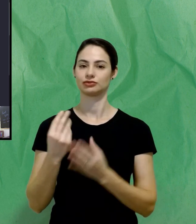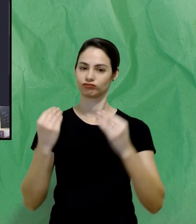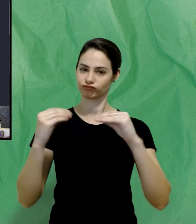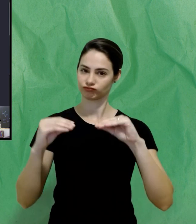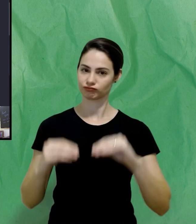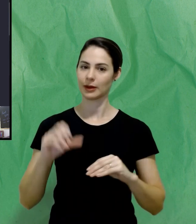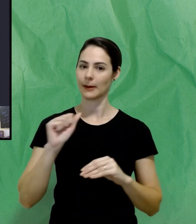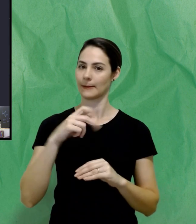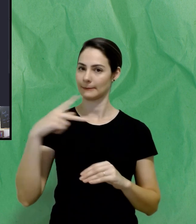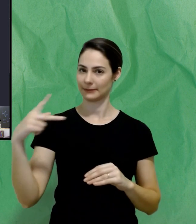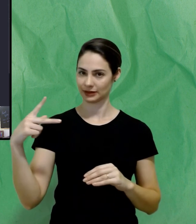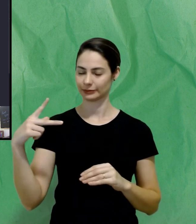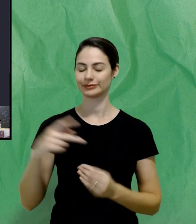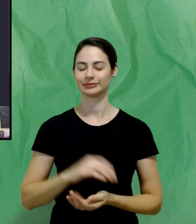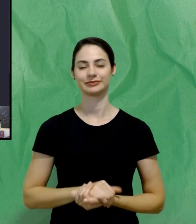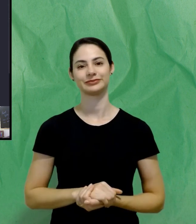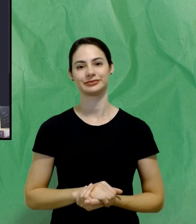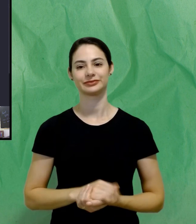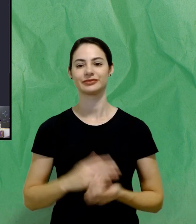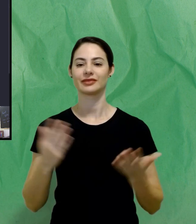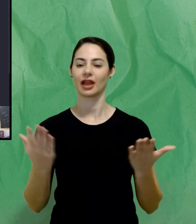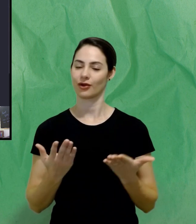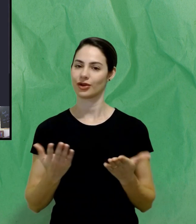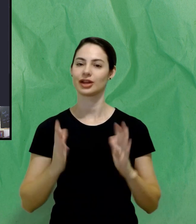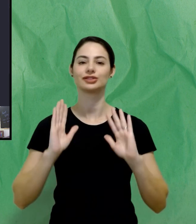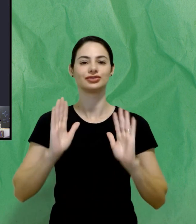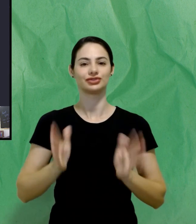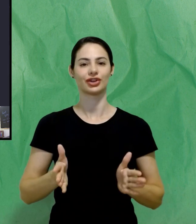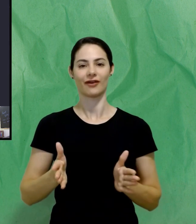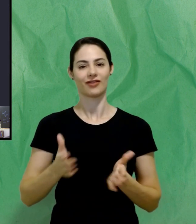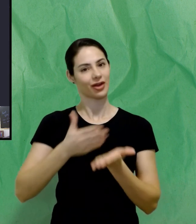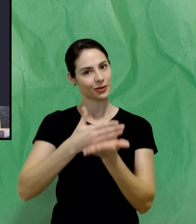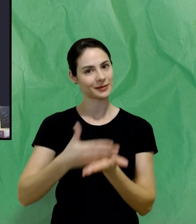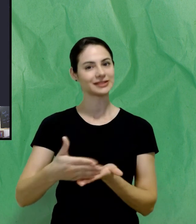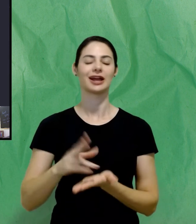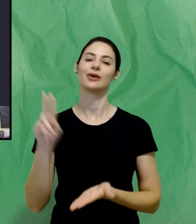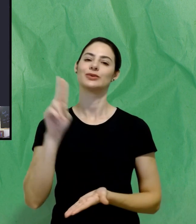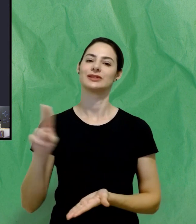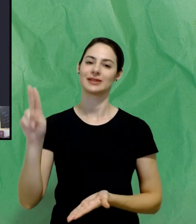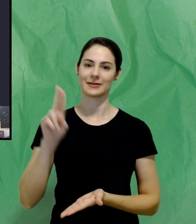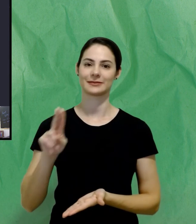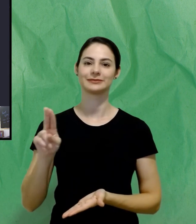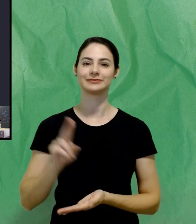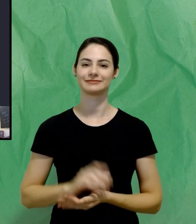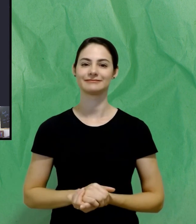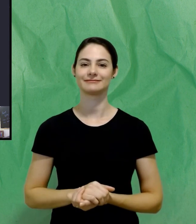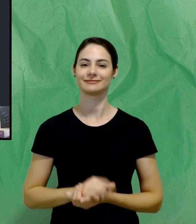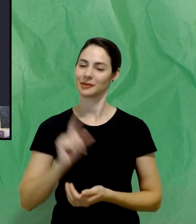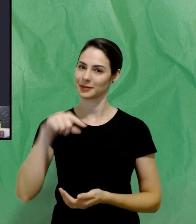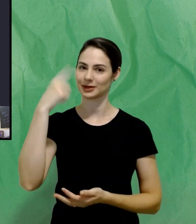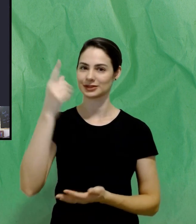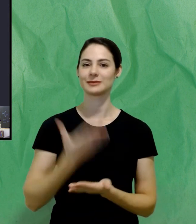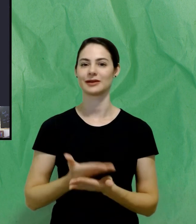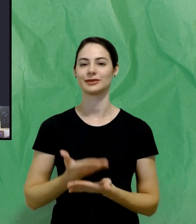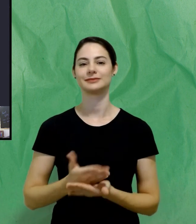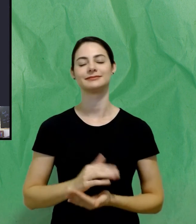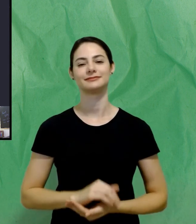nosso app.json, e agora a gente já vai começar a utilizá-lo aqui na próxima aula.